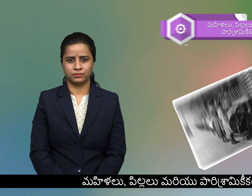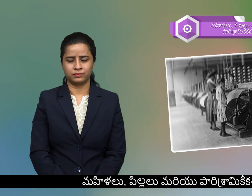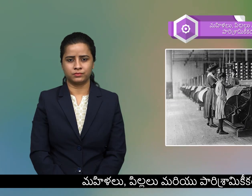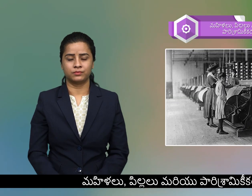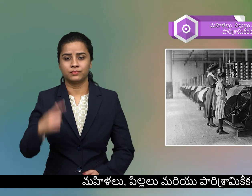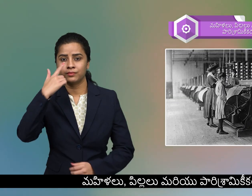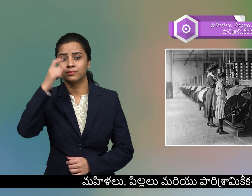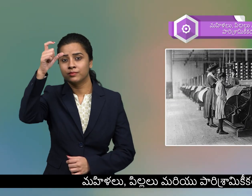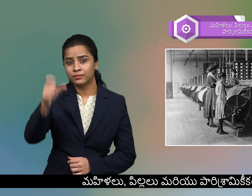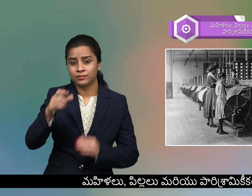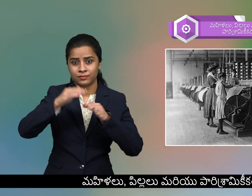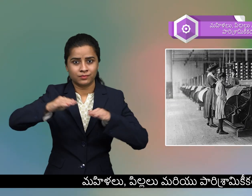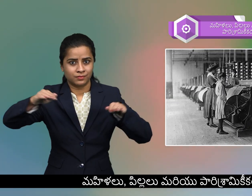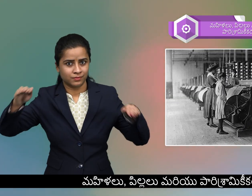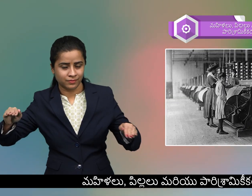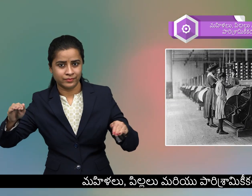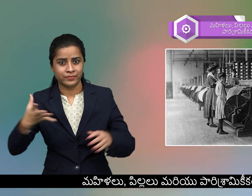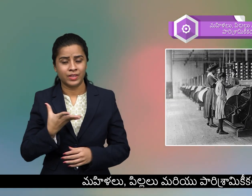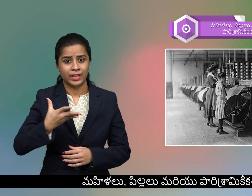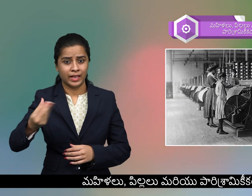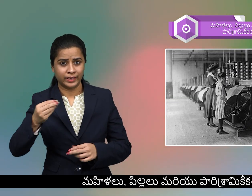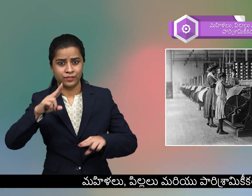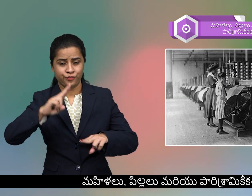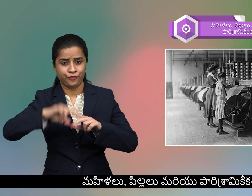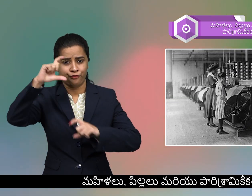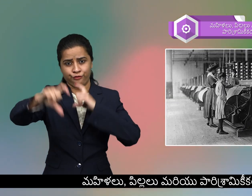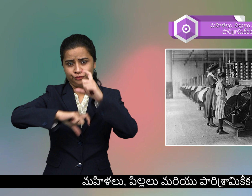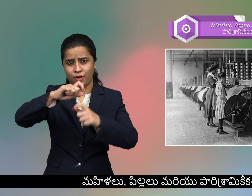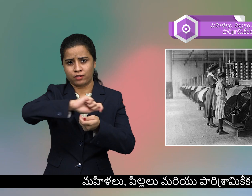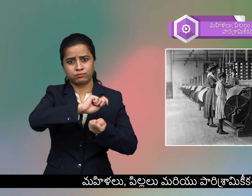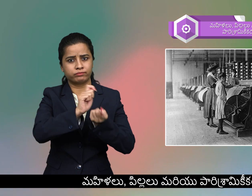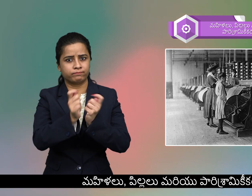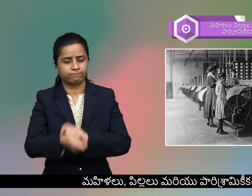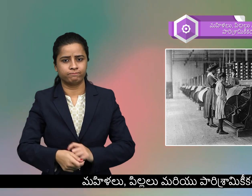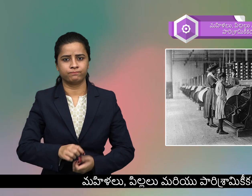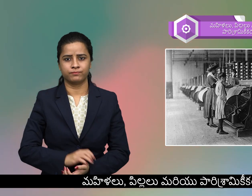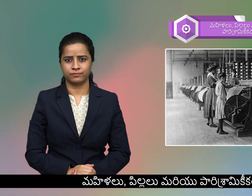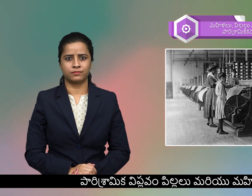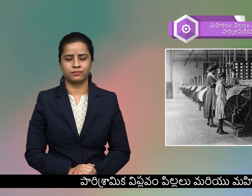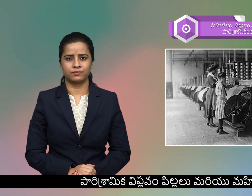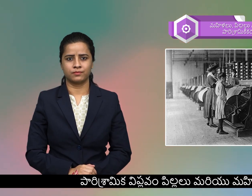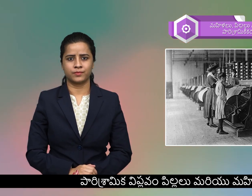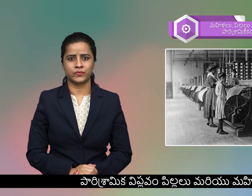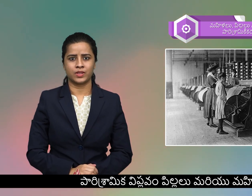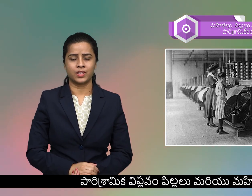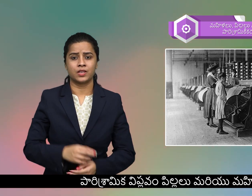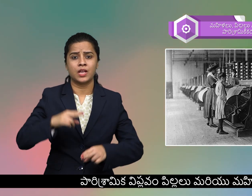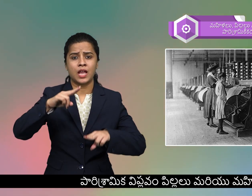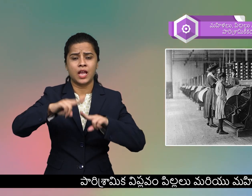మహిళలు, పిల్లలు మరియు పారిశ్రామికీకరణ. పారిశ్రామిక విప్లవం